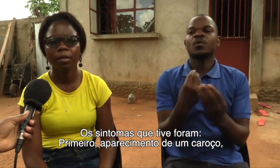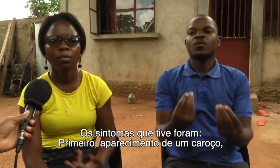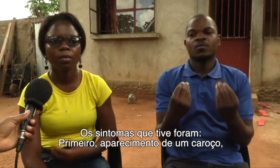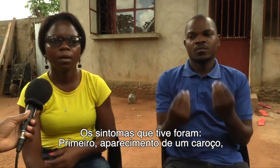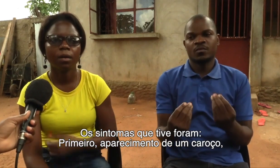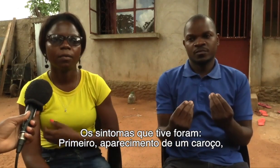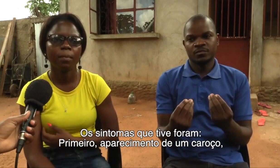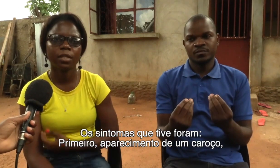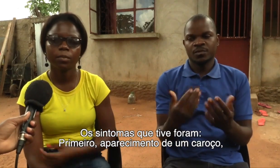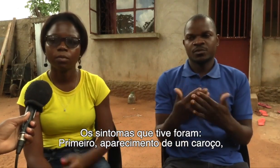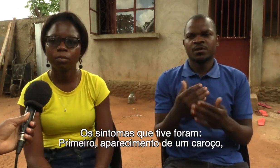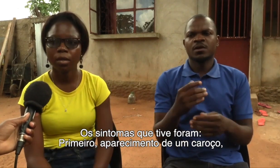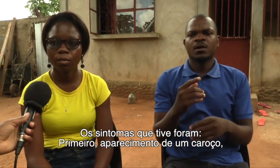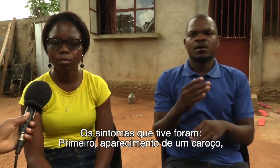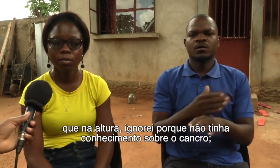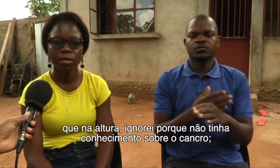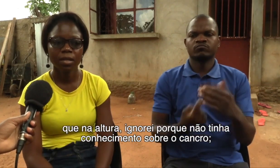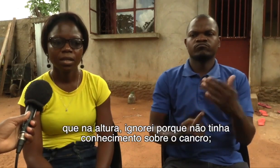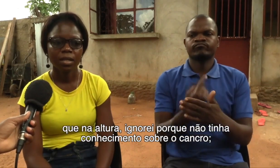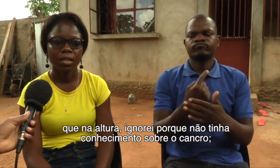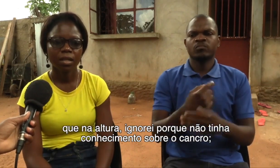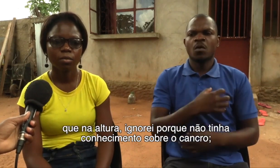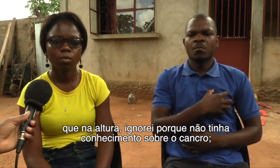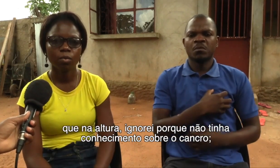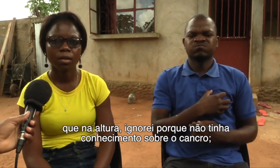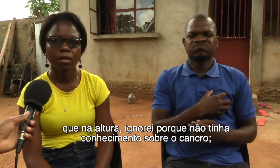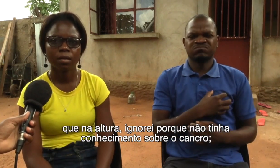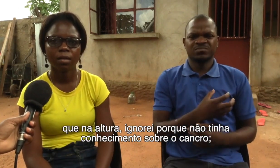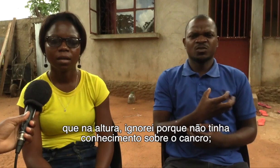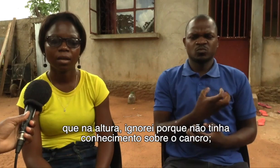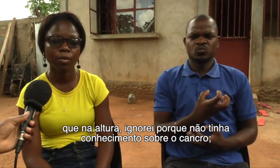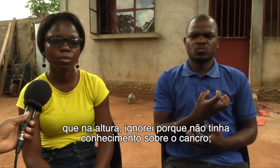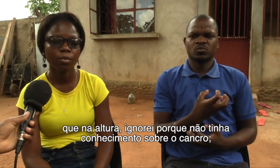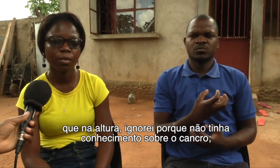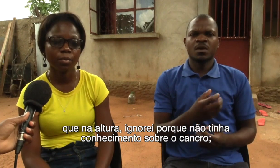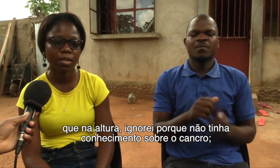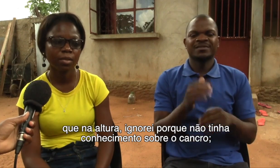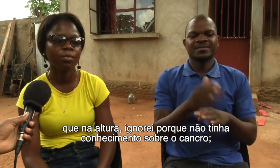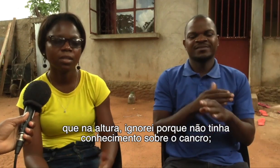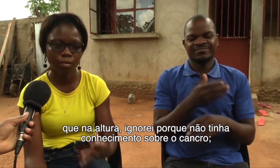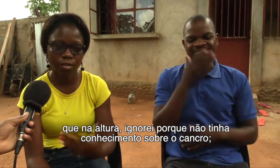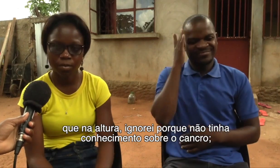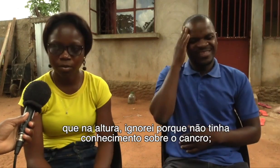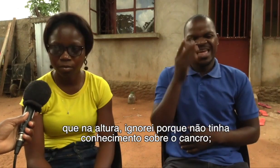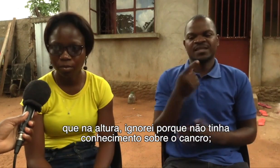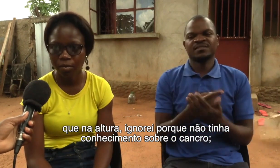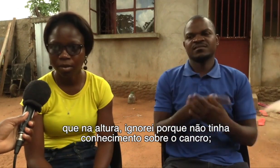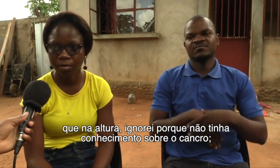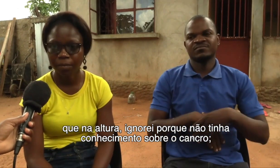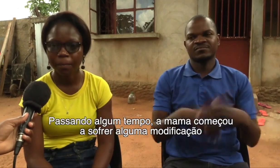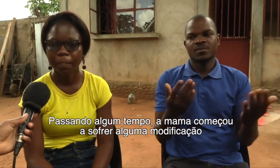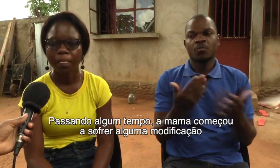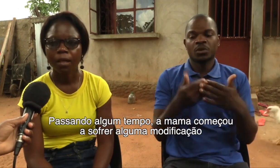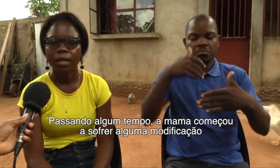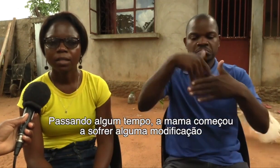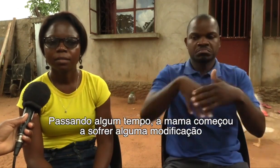primeiro, o aparecimento de um caroço, que na altura eu ignorei porque não tinha conhecimento sobre o